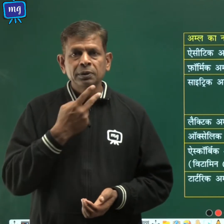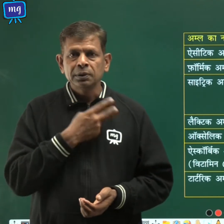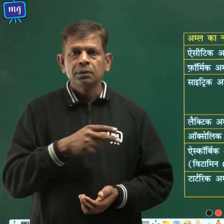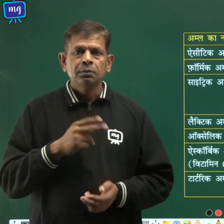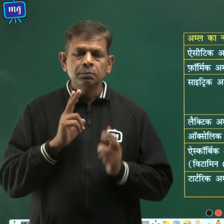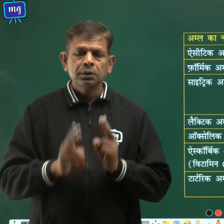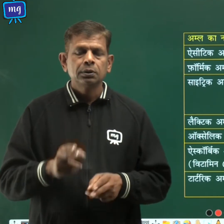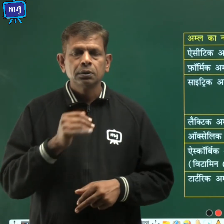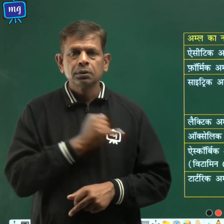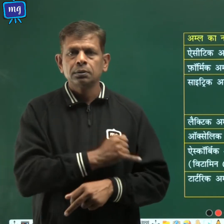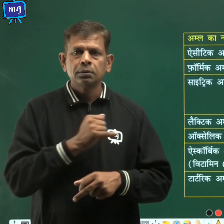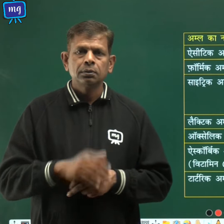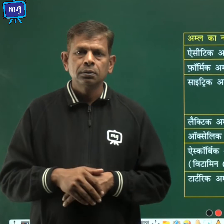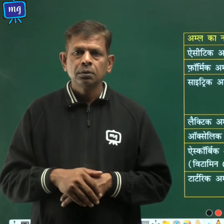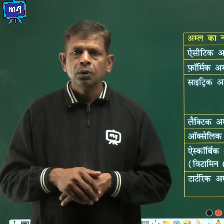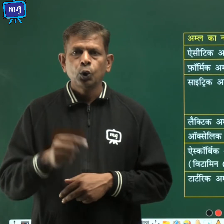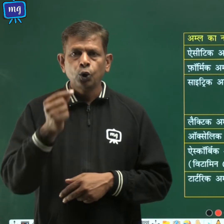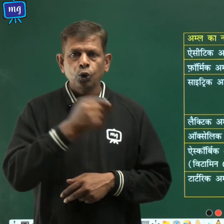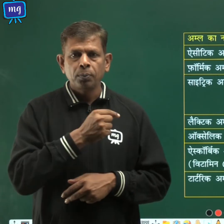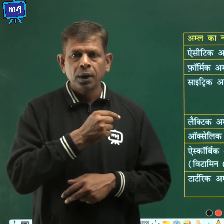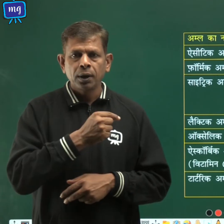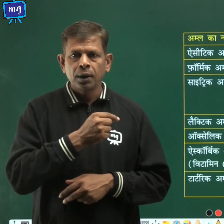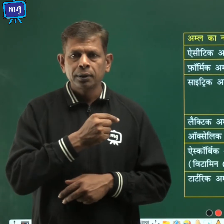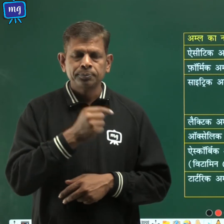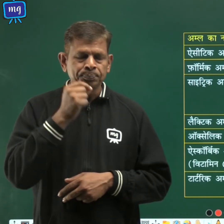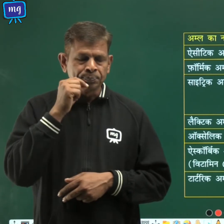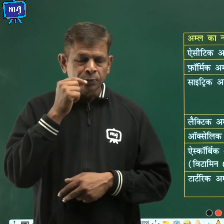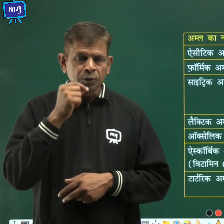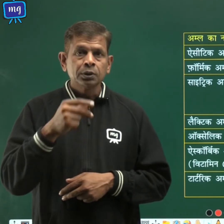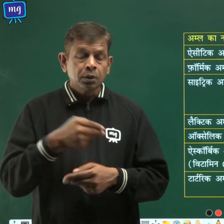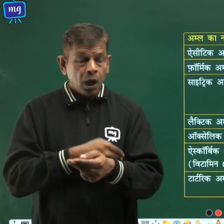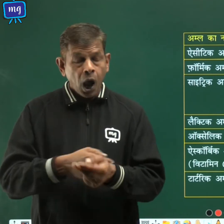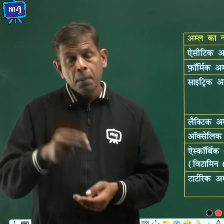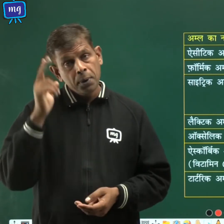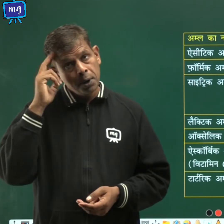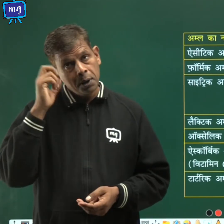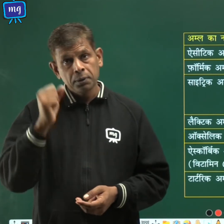है। तुम्हें इन अम्लों के नाम भी याद करने हैं।